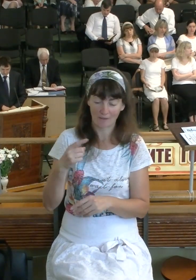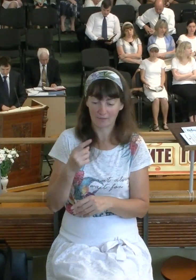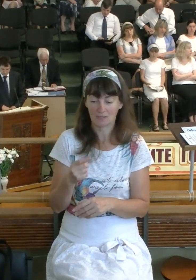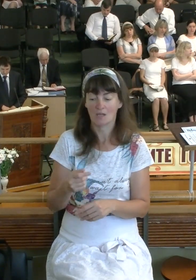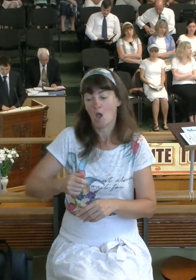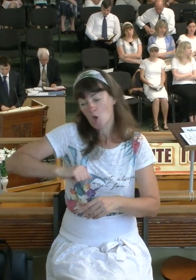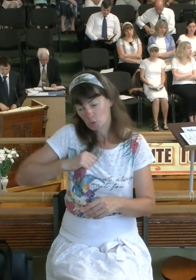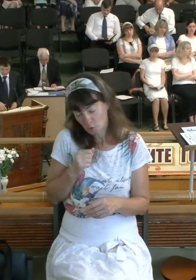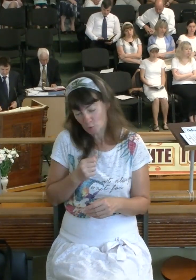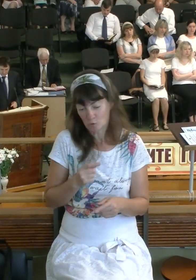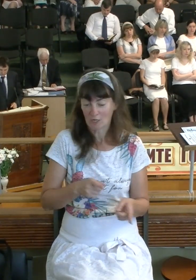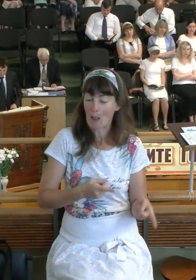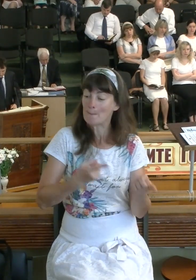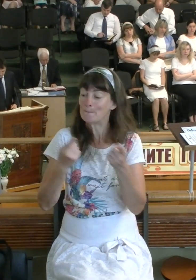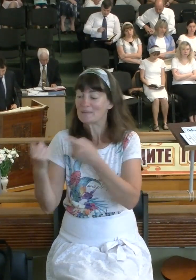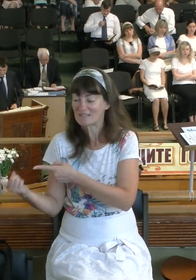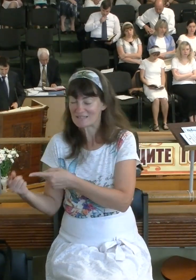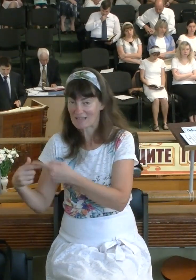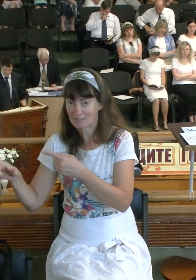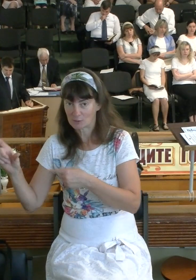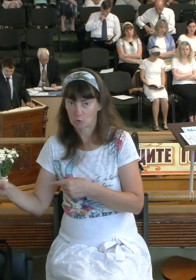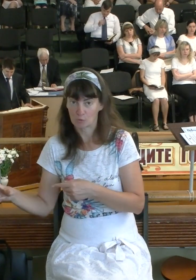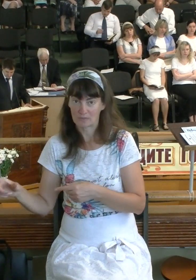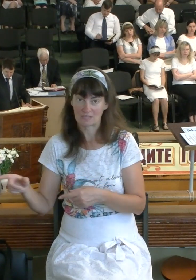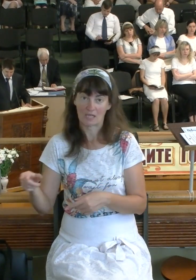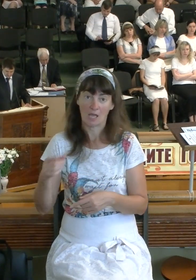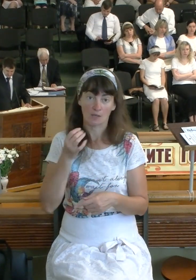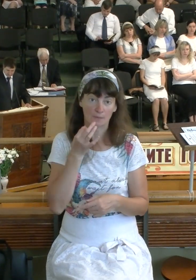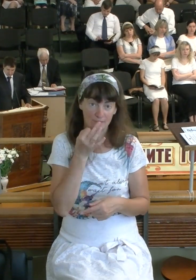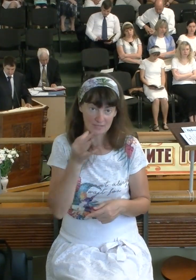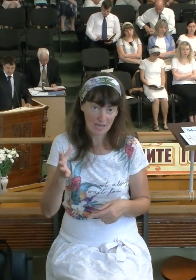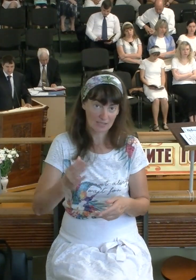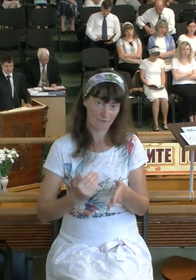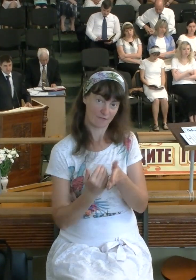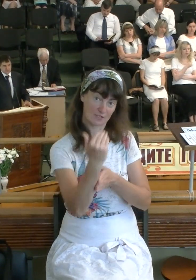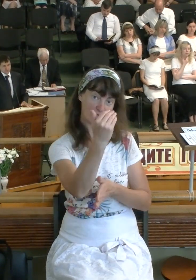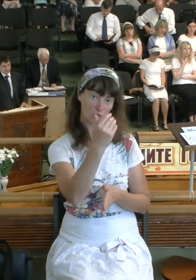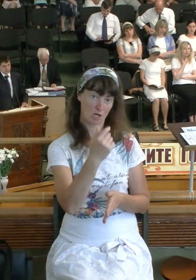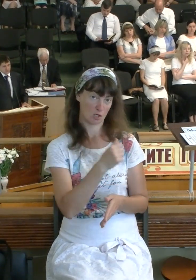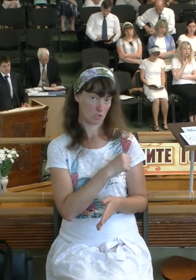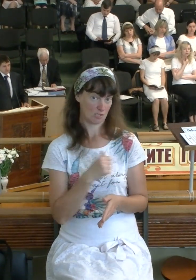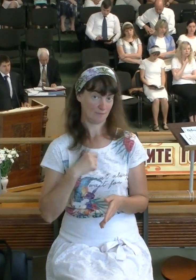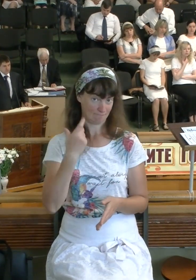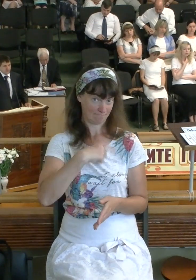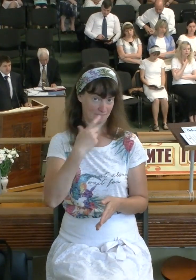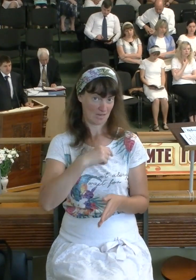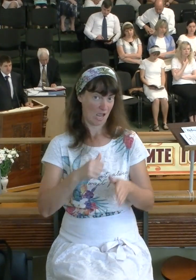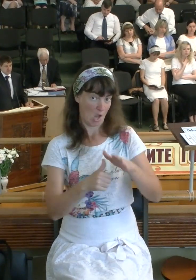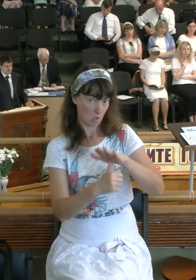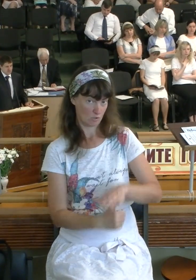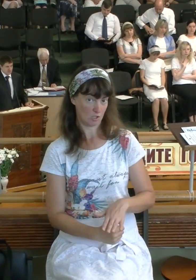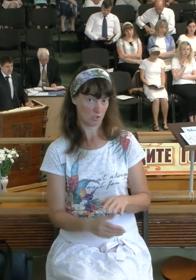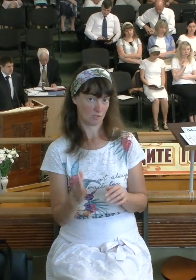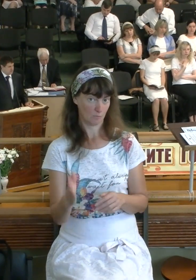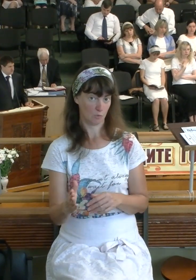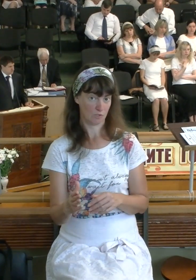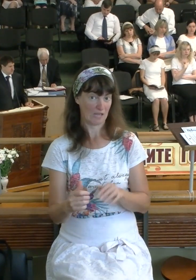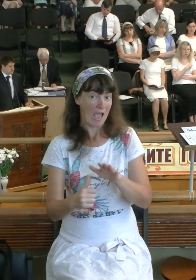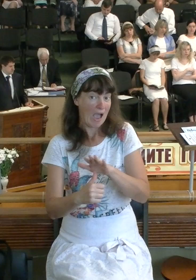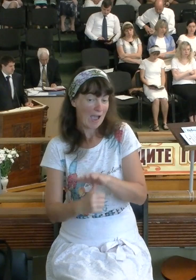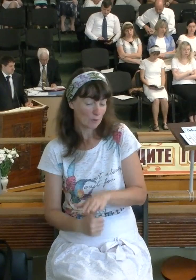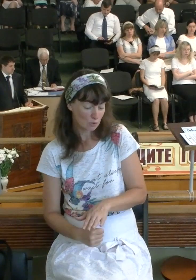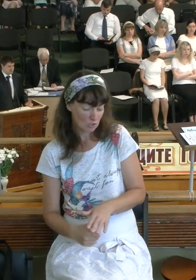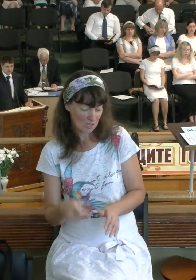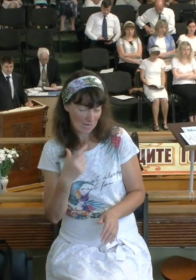сам себя унижен будет, а унижающий себя возвысится». Знаете, мир учит быть первым, а